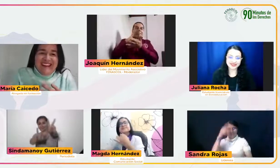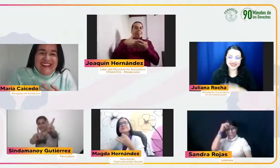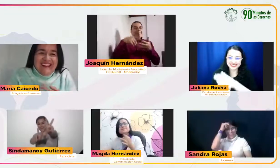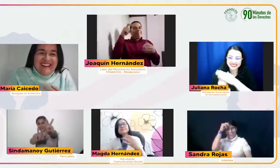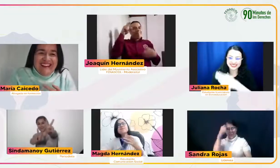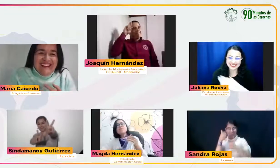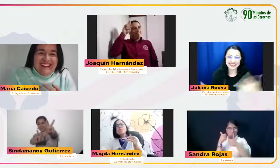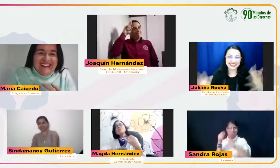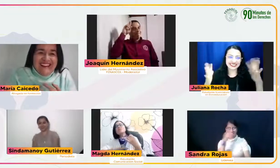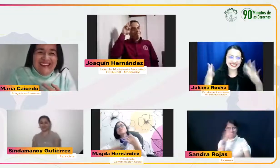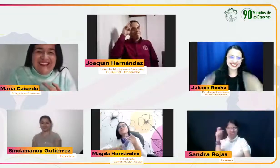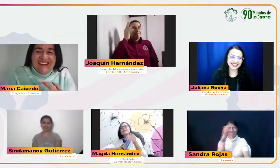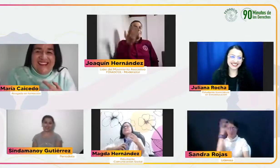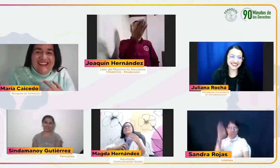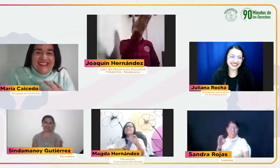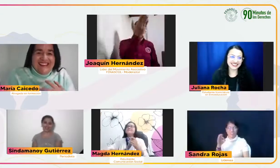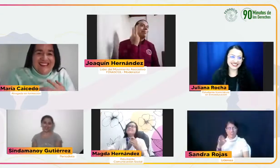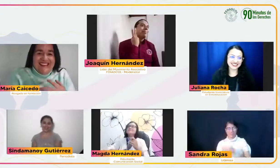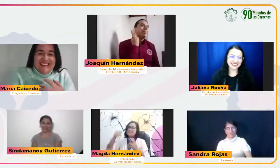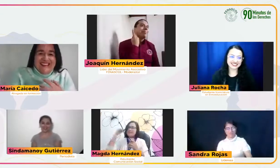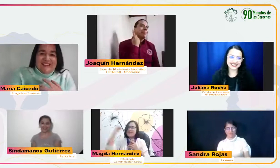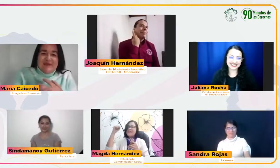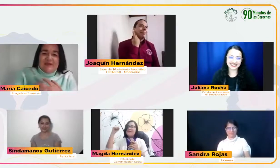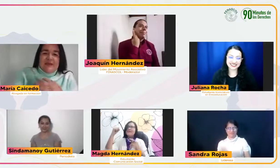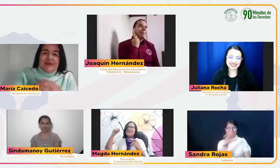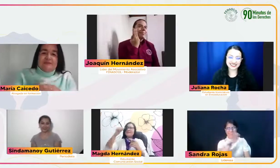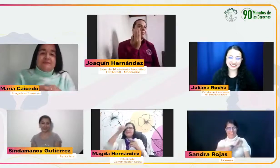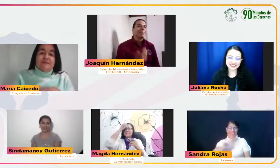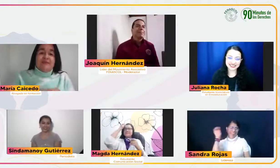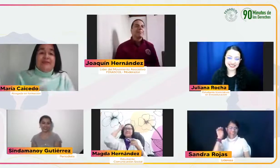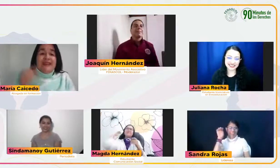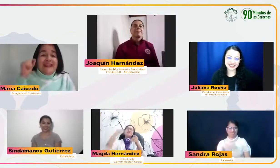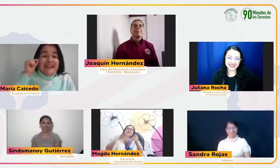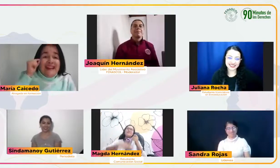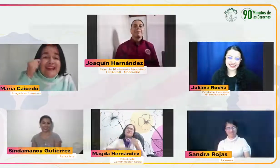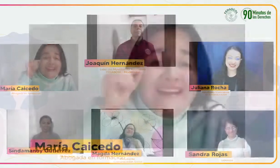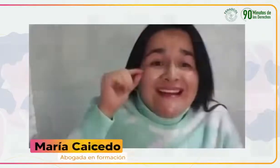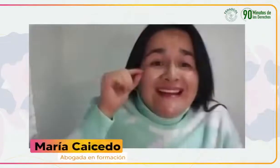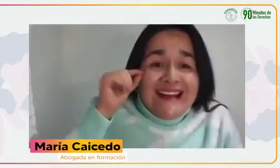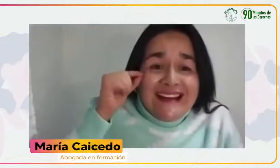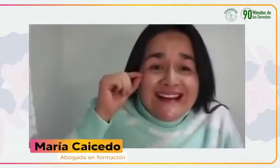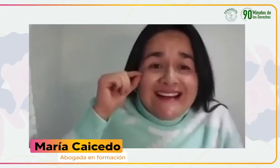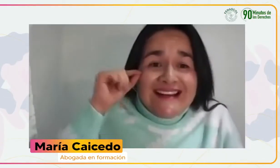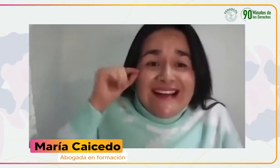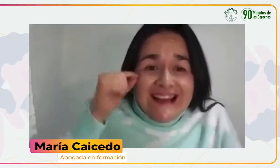dale que pues yo creo que hemos recibido tantas recomendaciones y experiencias que dale, María Cristina.